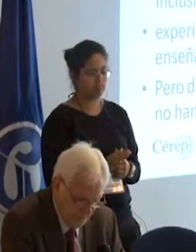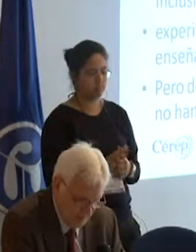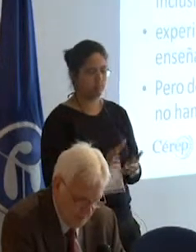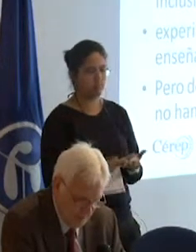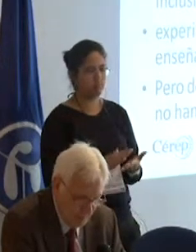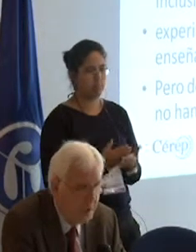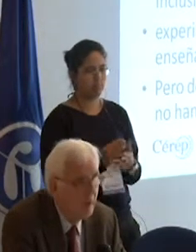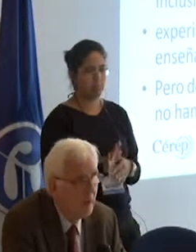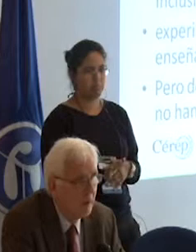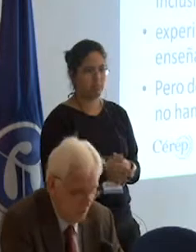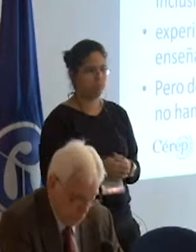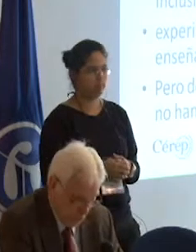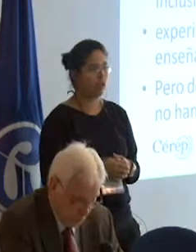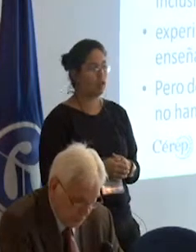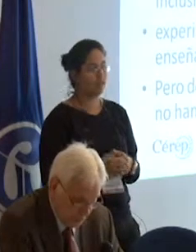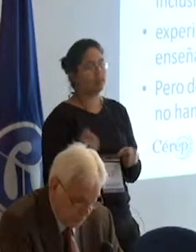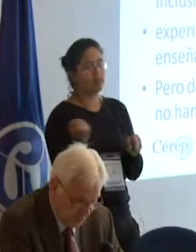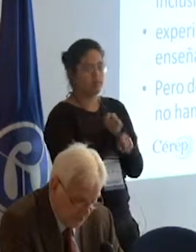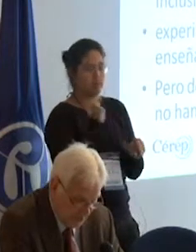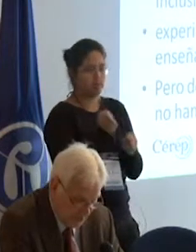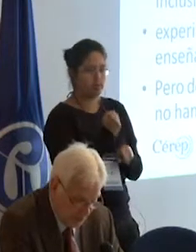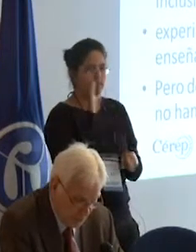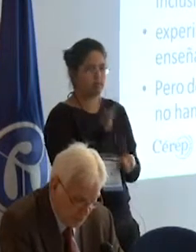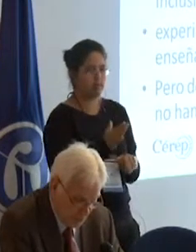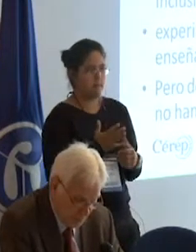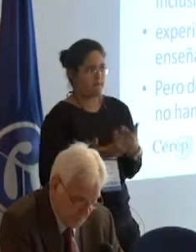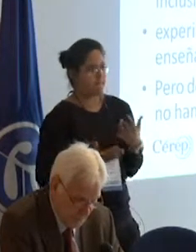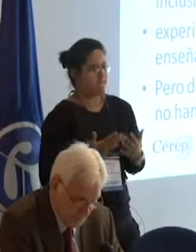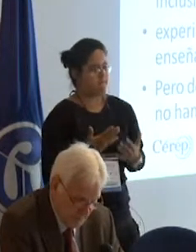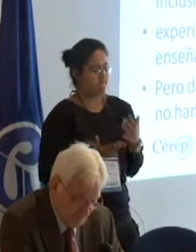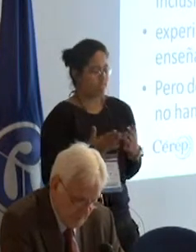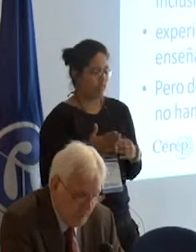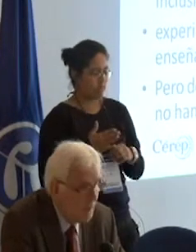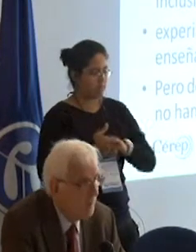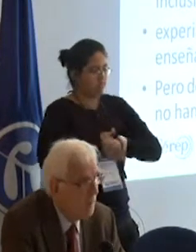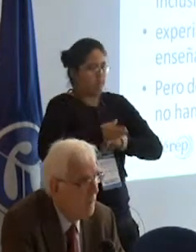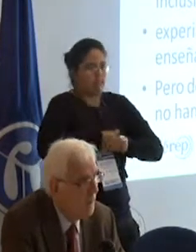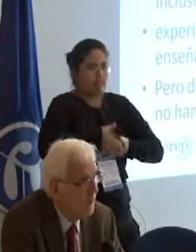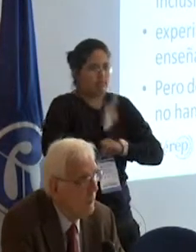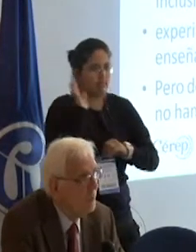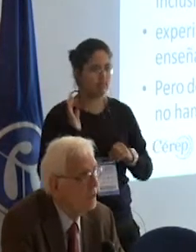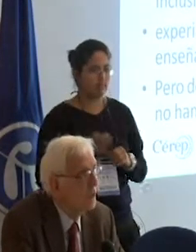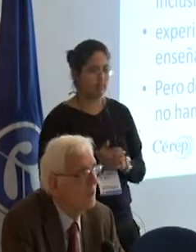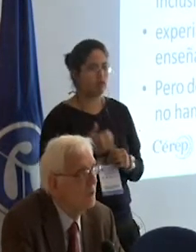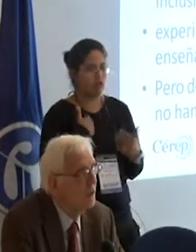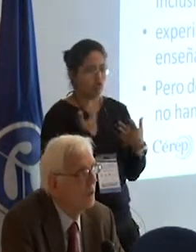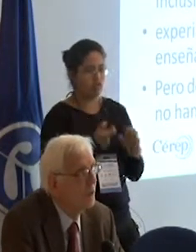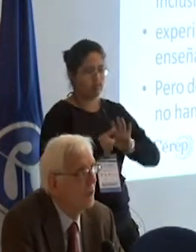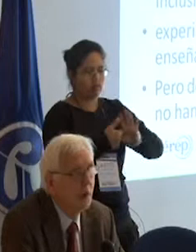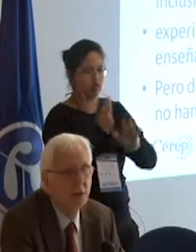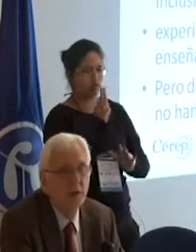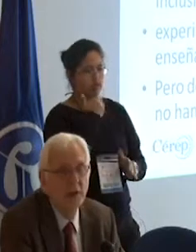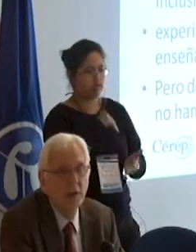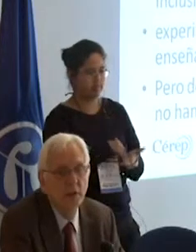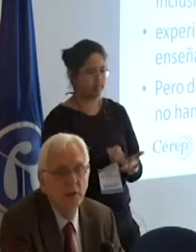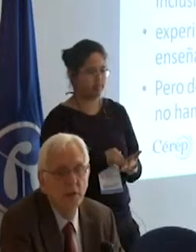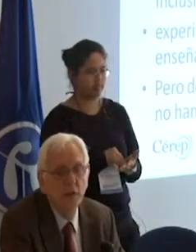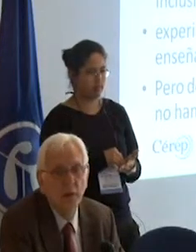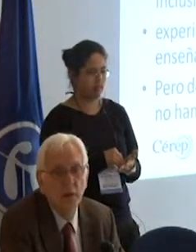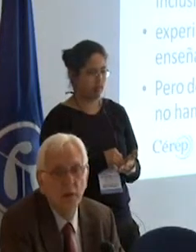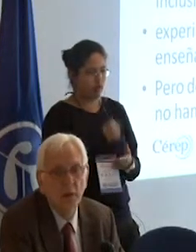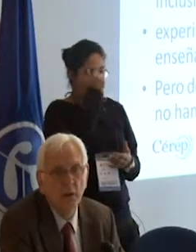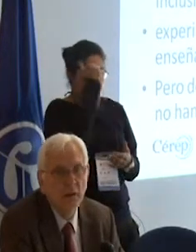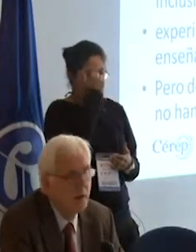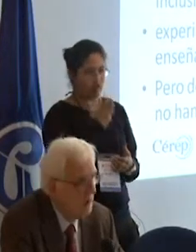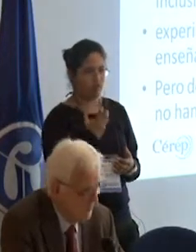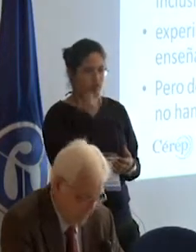Trabajan en la incertidumbre, improvisan. Me gustaría citar 2 ejemplos. Una docente de historia y